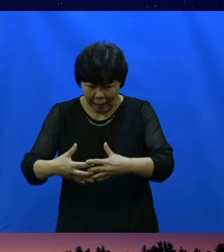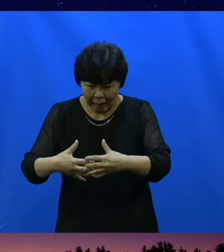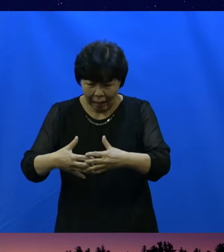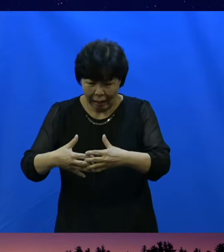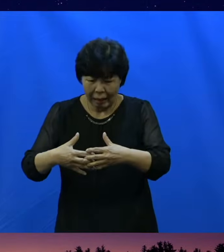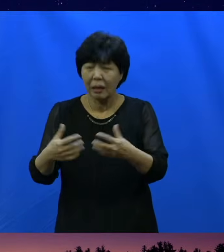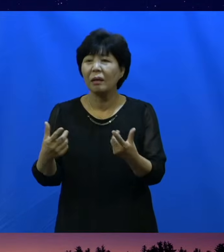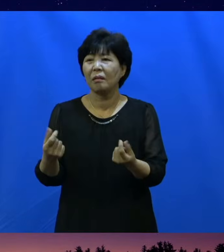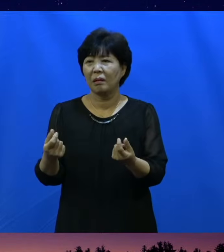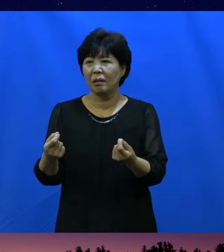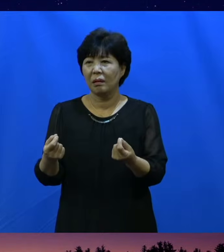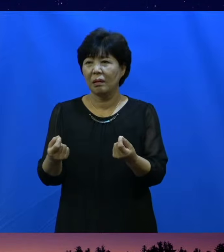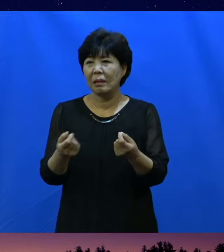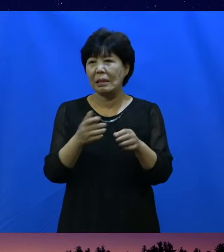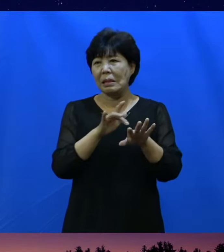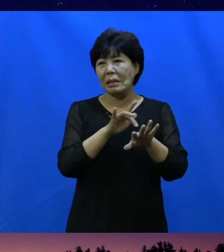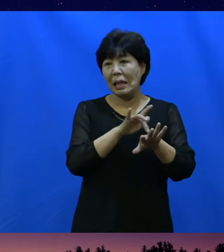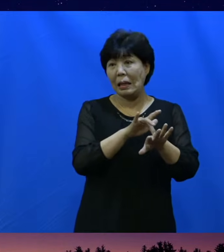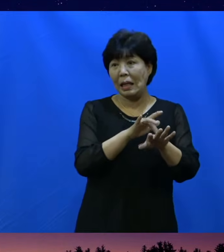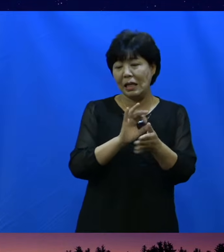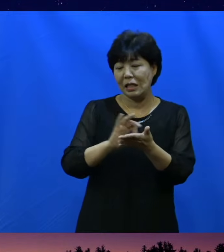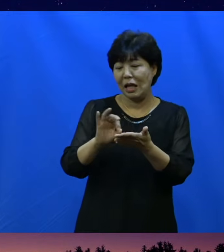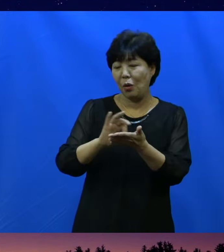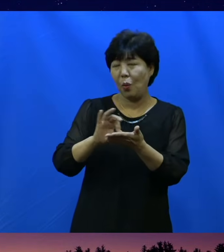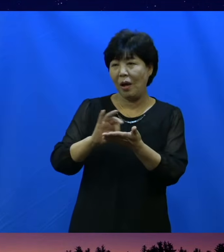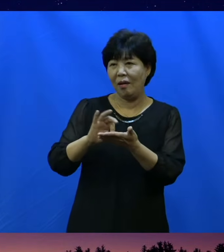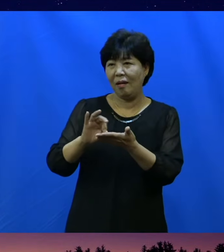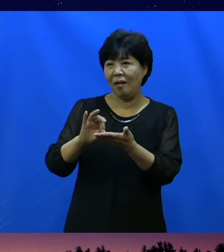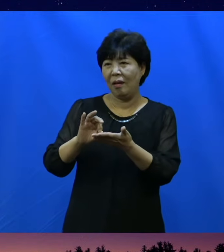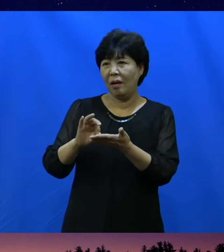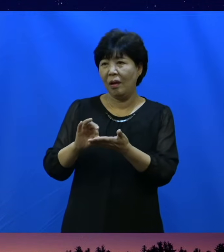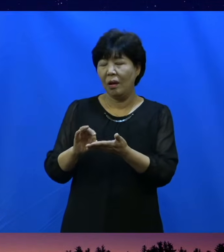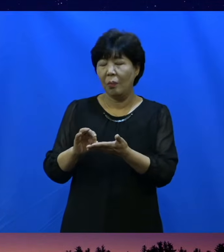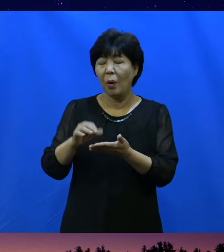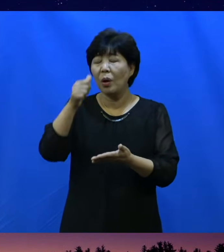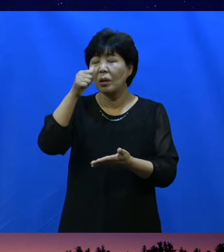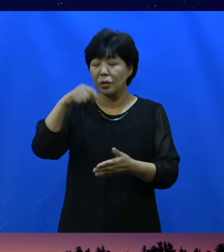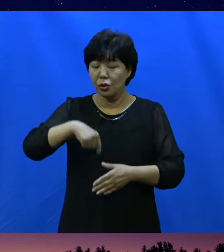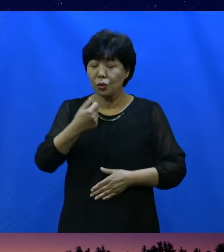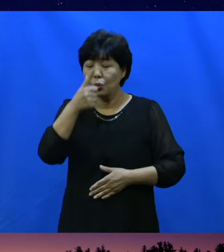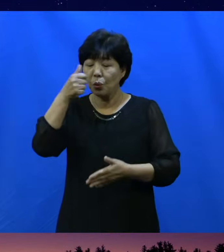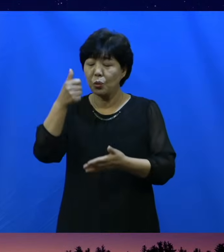여러분, 마귀가 즐겨 사용하는 공격입니다. 정죄감에 빠지게 하는 거예요. 정죄감에 빠지게.